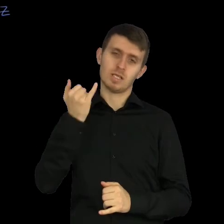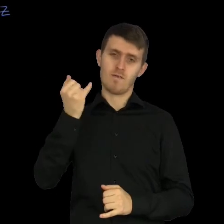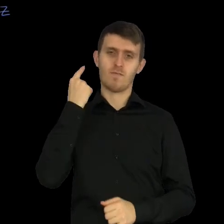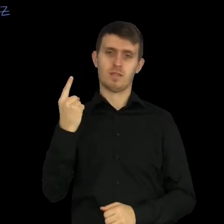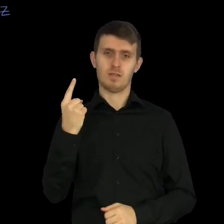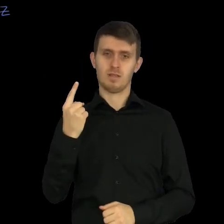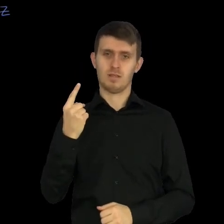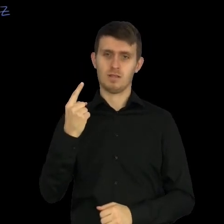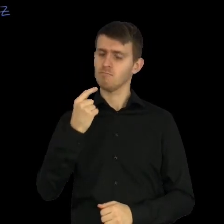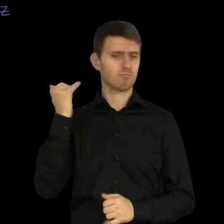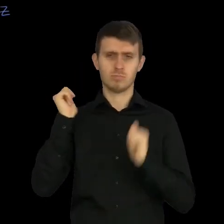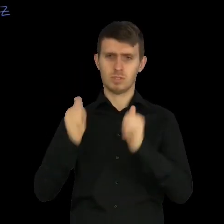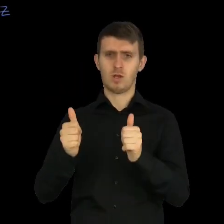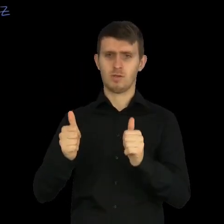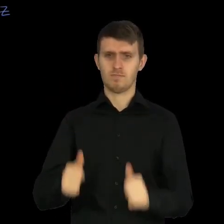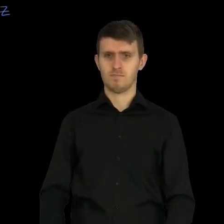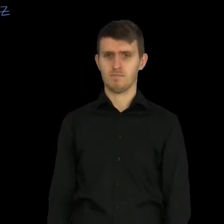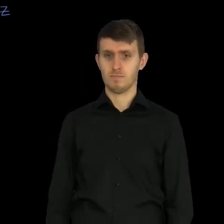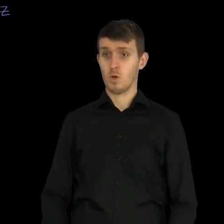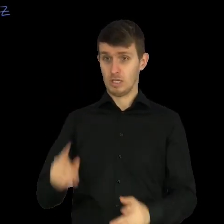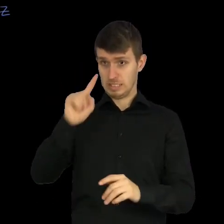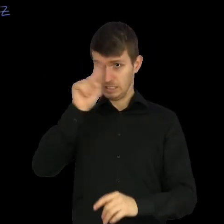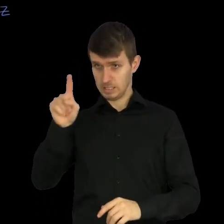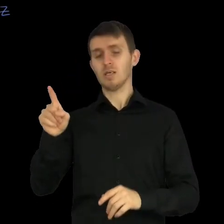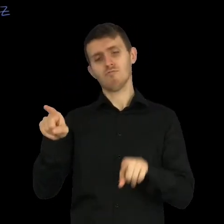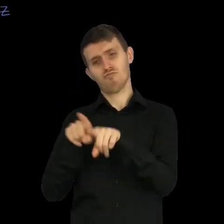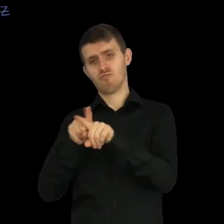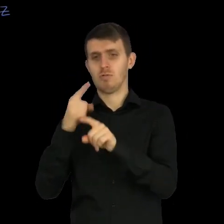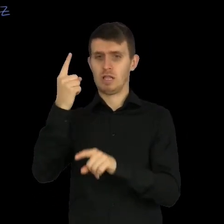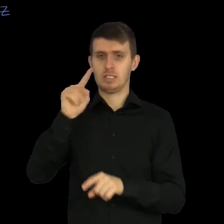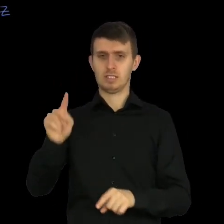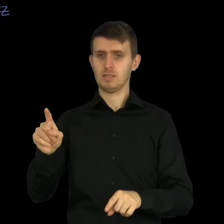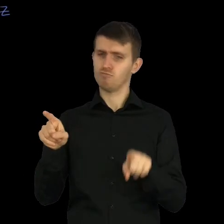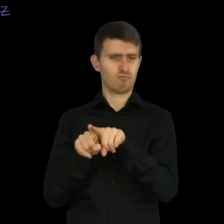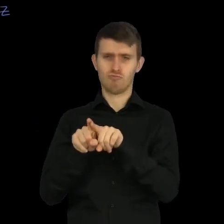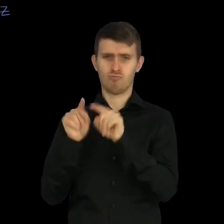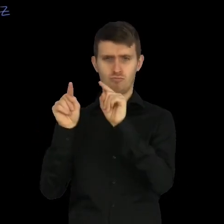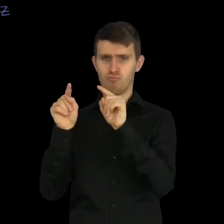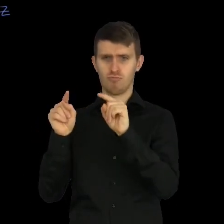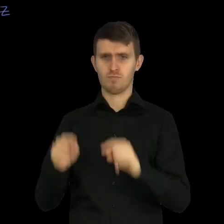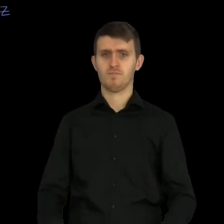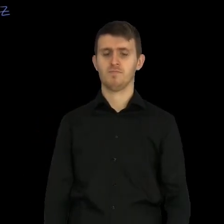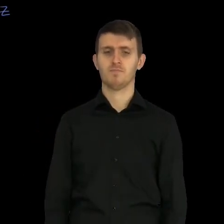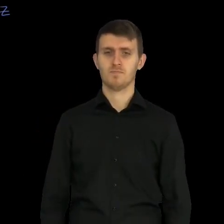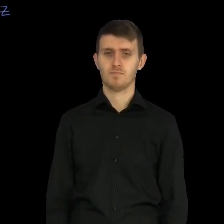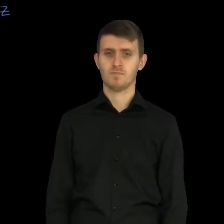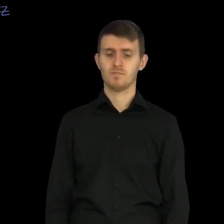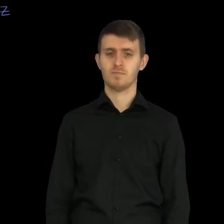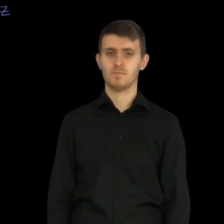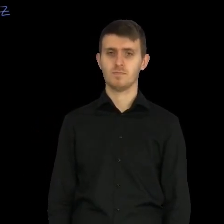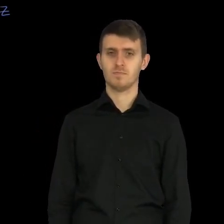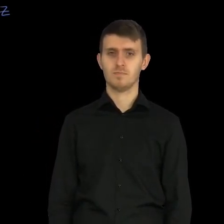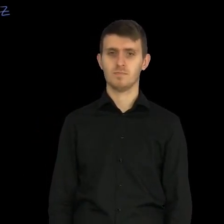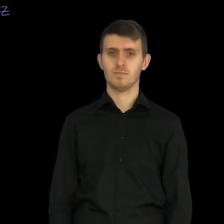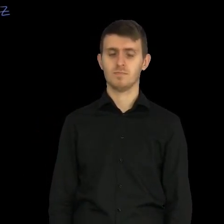ale nie trzeba. To jasne, że jeśli oddaję z, to oddaję jedno z. Śmieszne. 1z